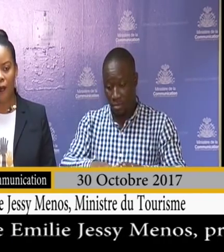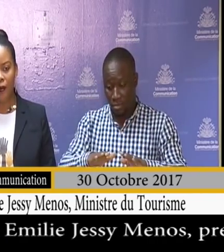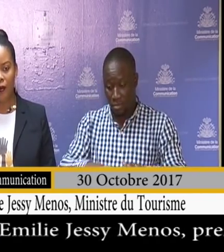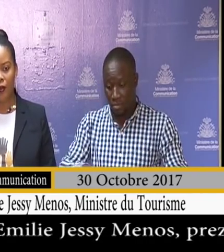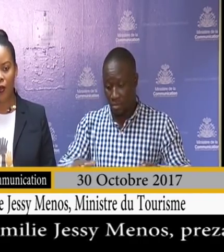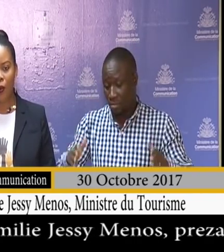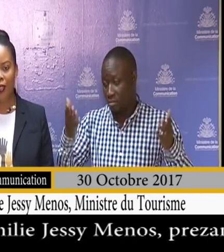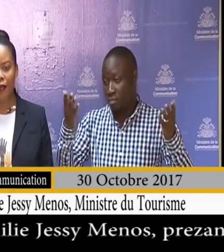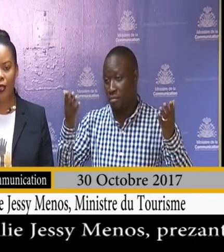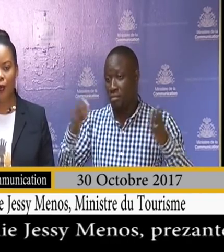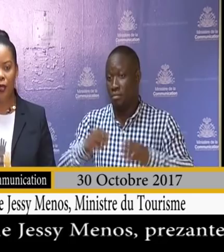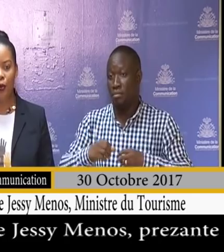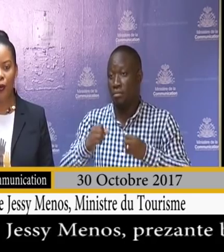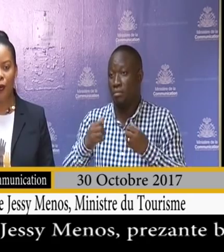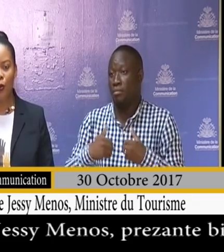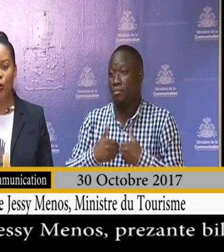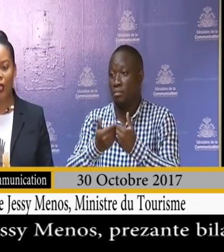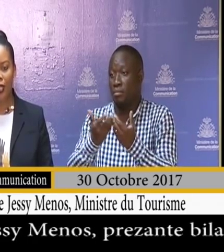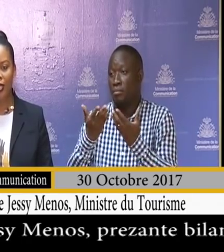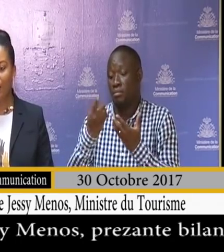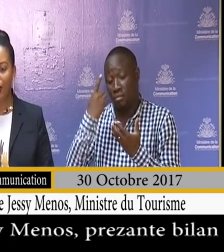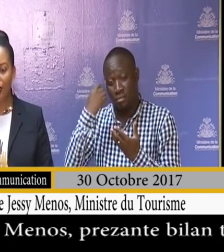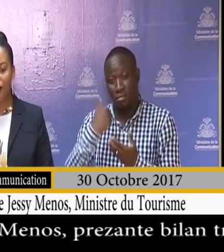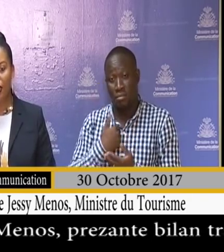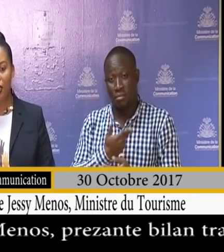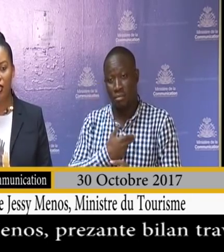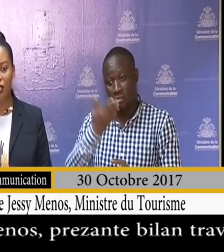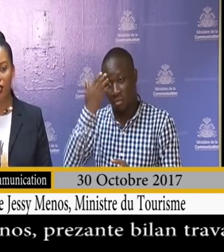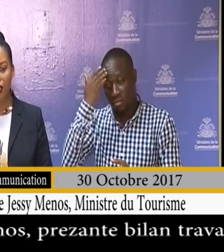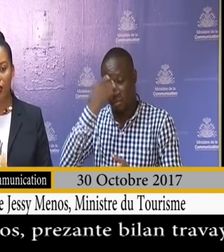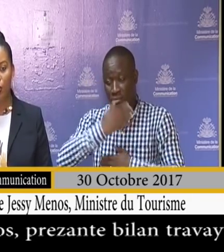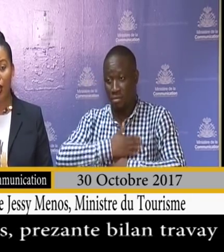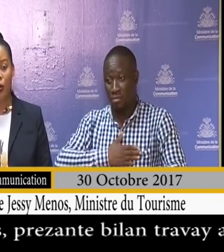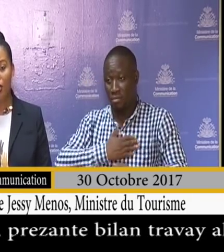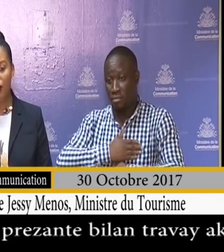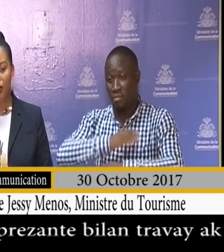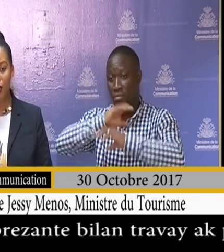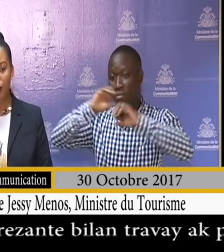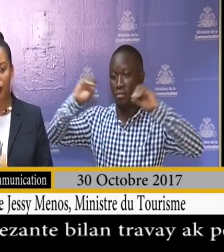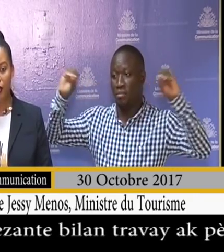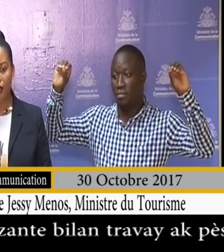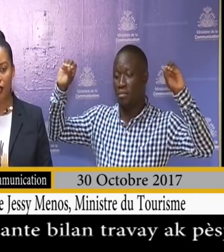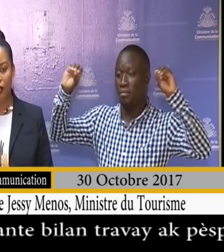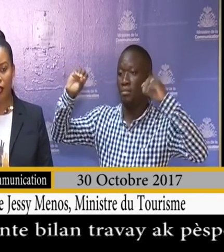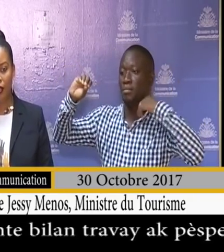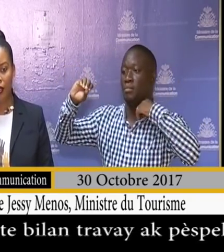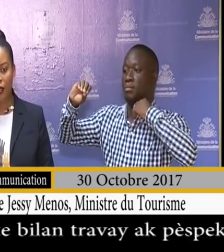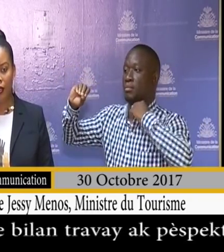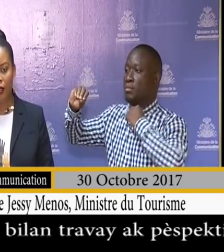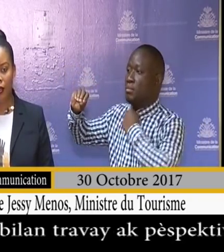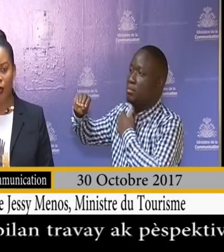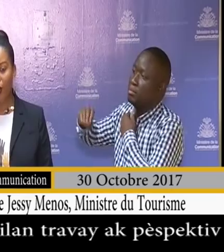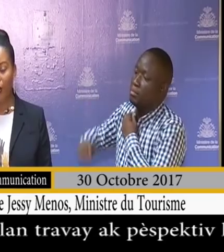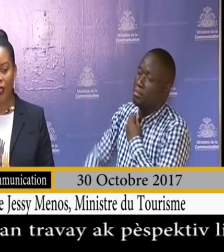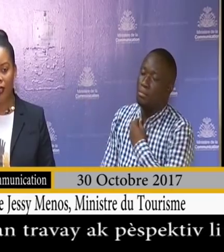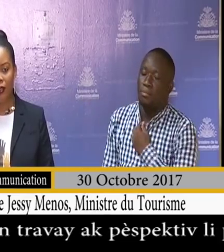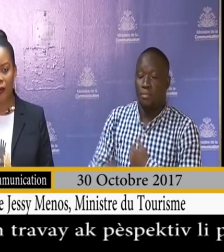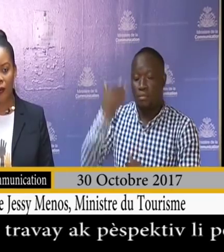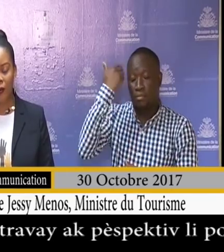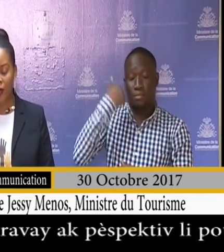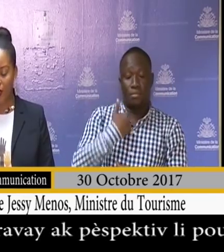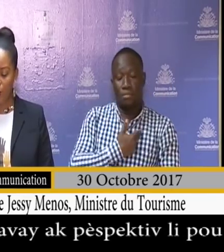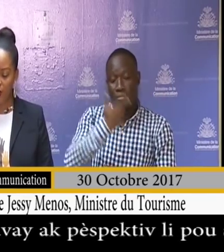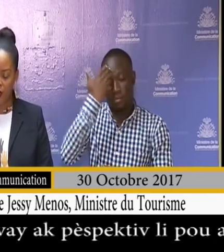et comment t'as voulu comme si pour nous-mêmes pour nous connaître ça aurait les divertis. Nous pas connaître divertissement. Nous pas